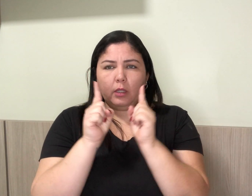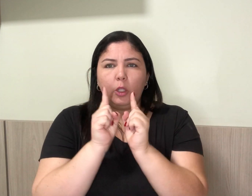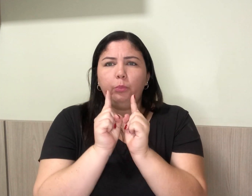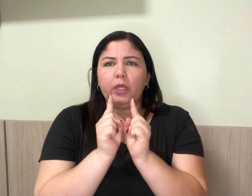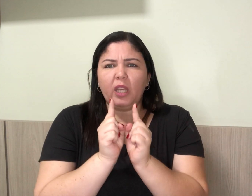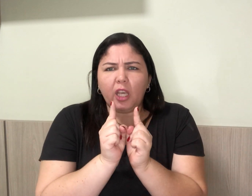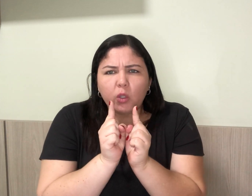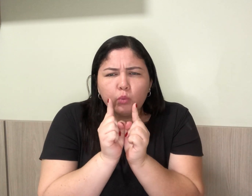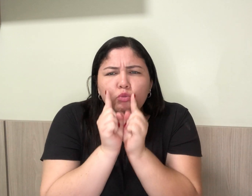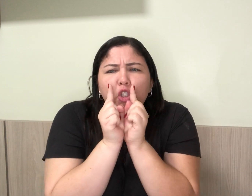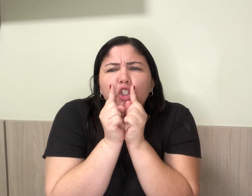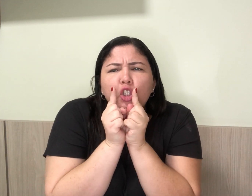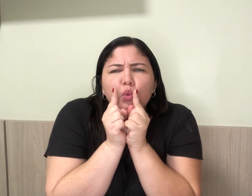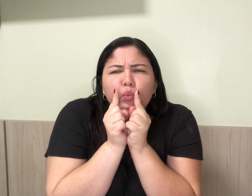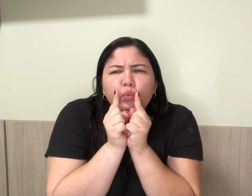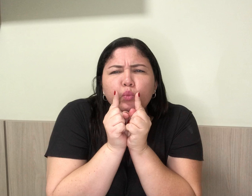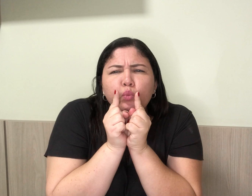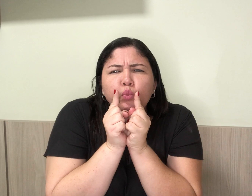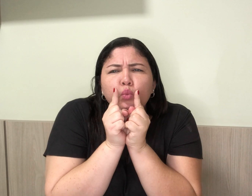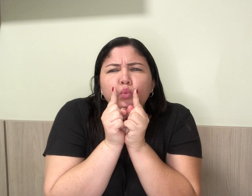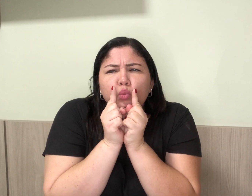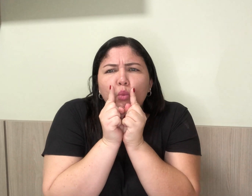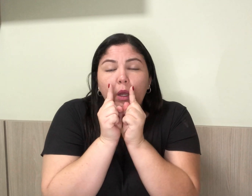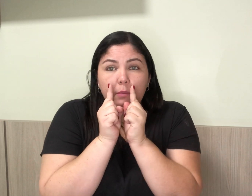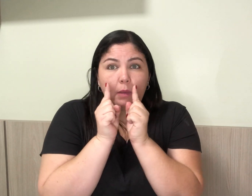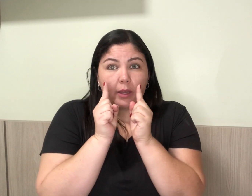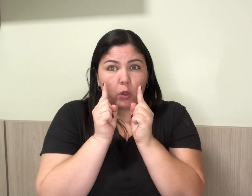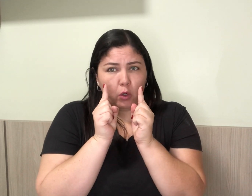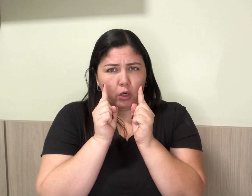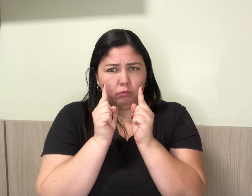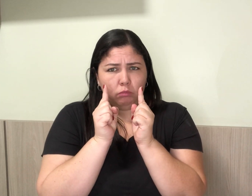Então, pequeno, pequenininho, aí maior.